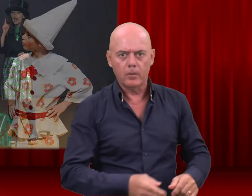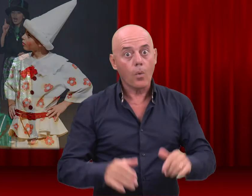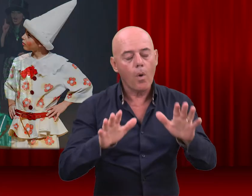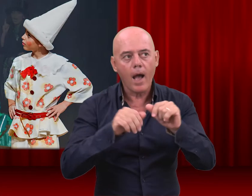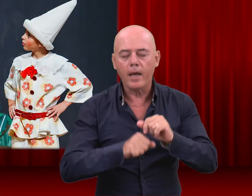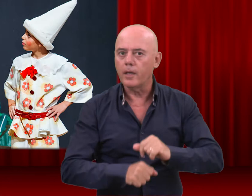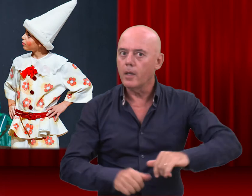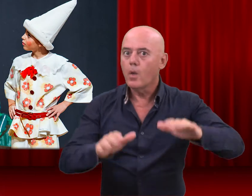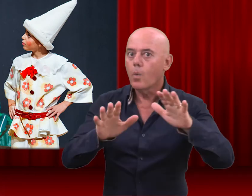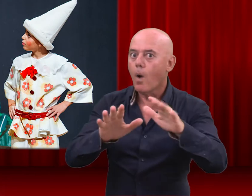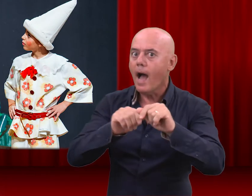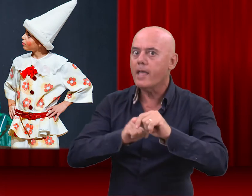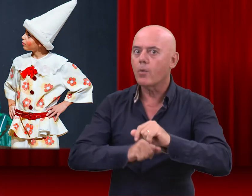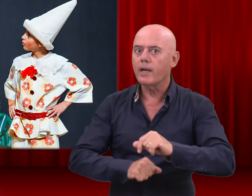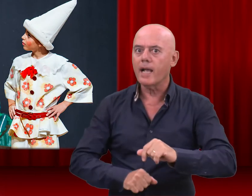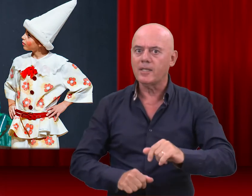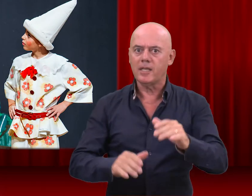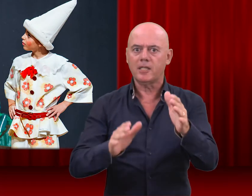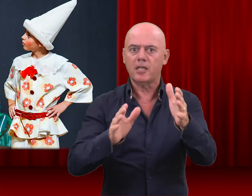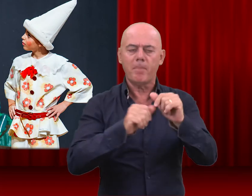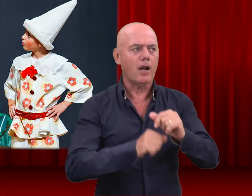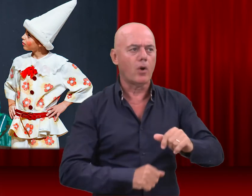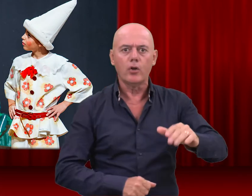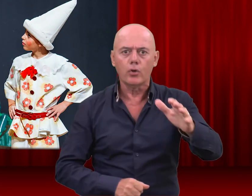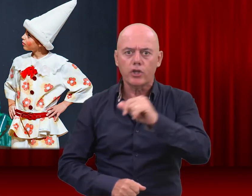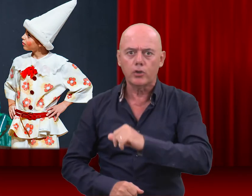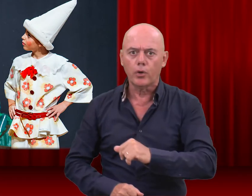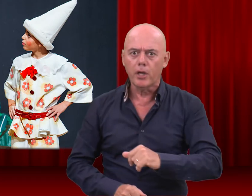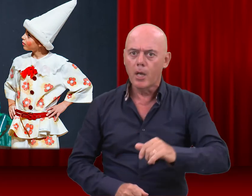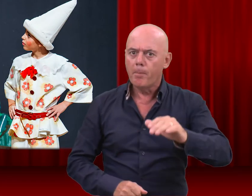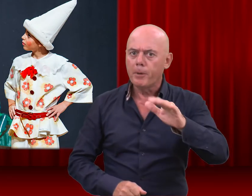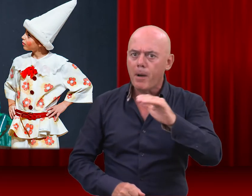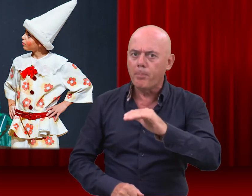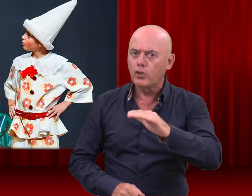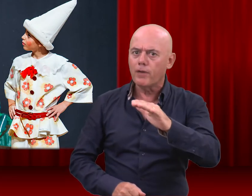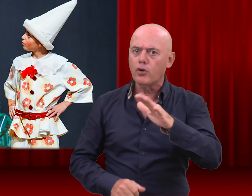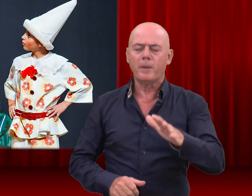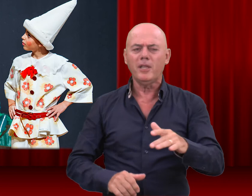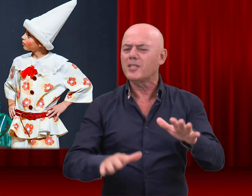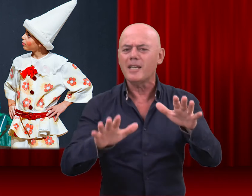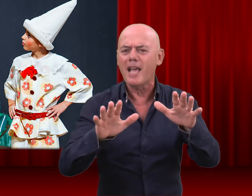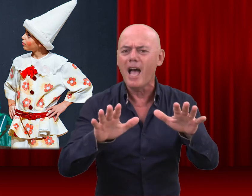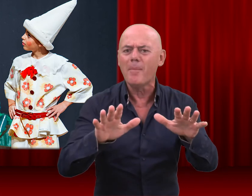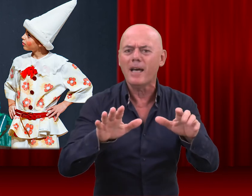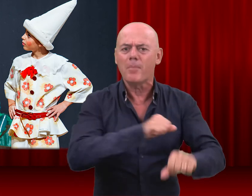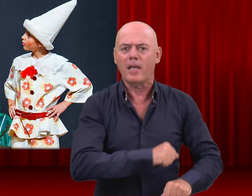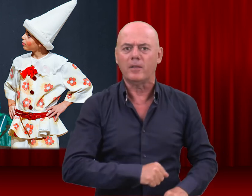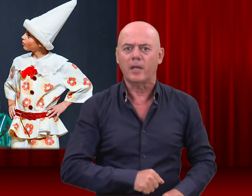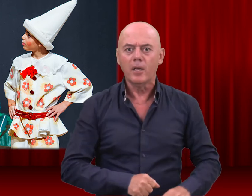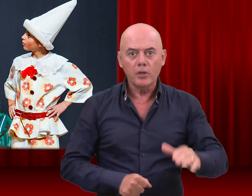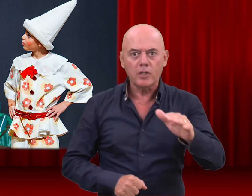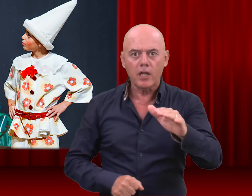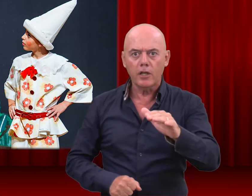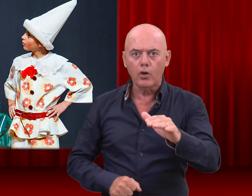vattene. Guai a quei ragazzi che si ribellano ai loro genitori, prima o poi dovranno pentirsene